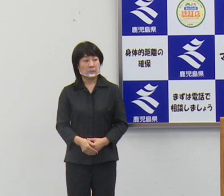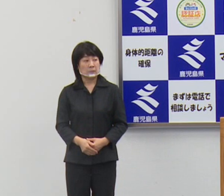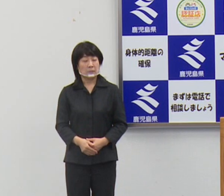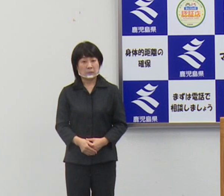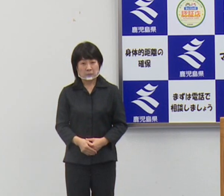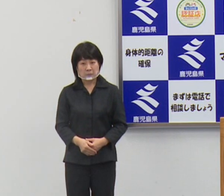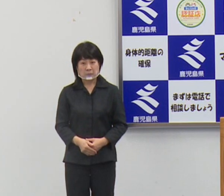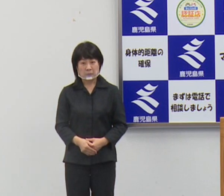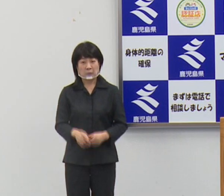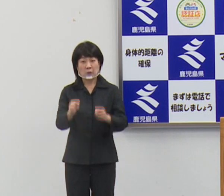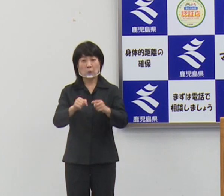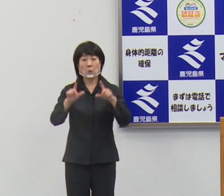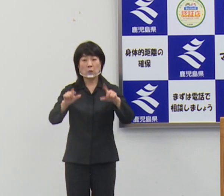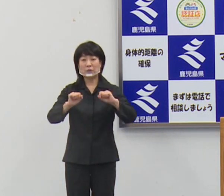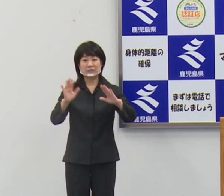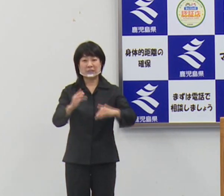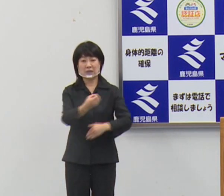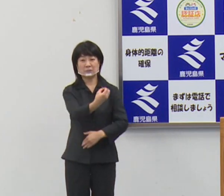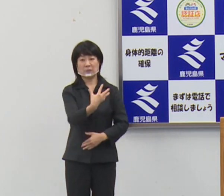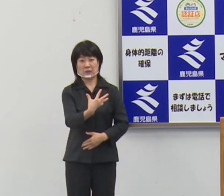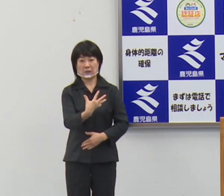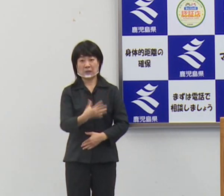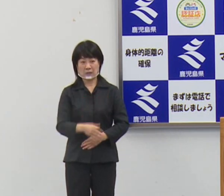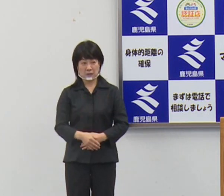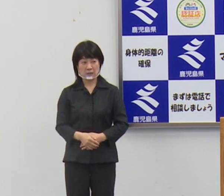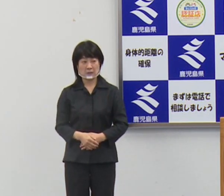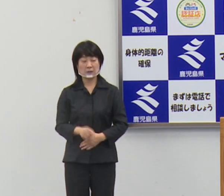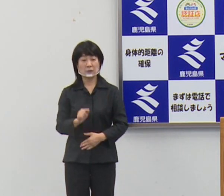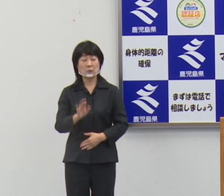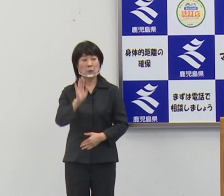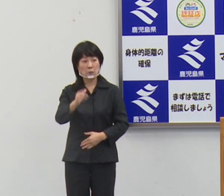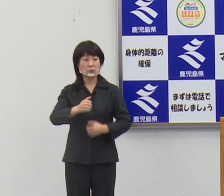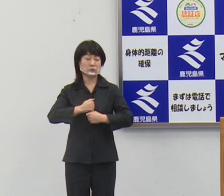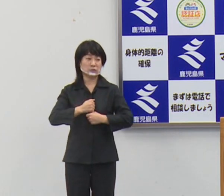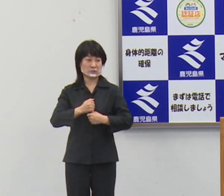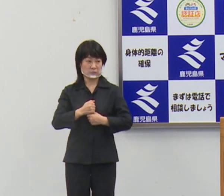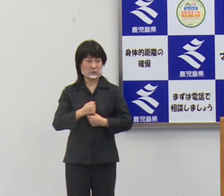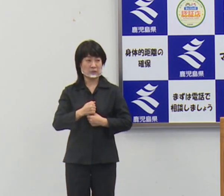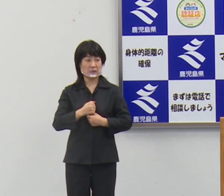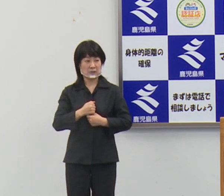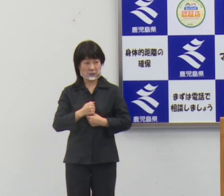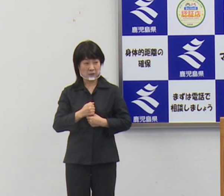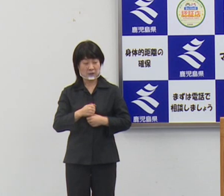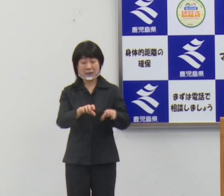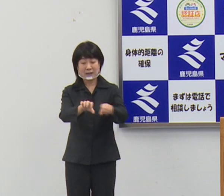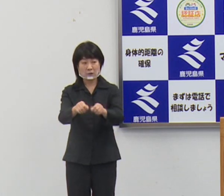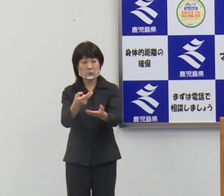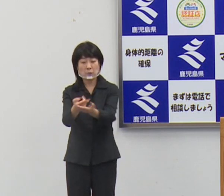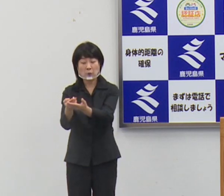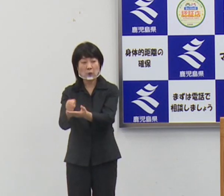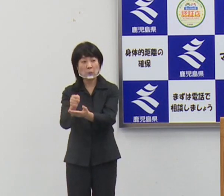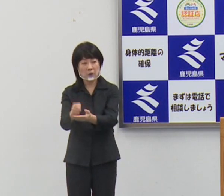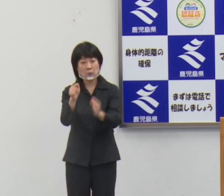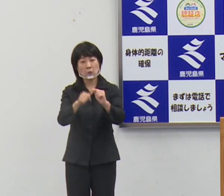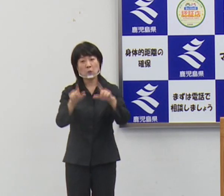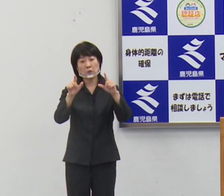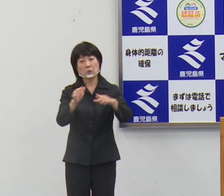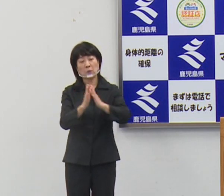してなかったですか。私ちょっと思ってた、すいません、そこは注意してやります。 確保病床の方もぜひよろしくお願いします。 はいはい、